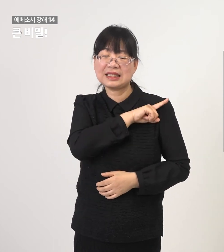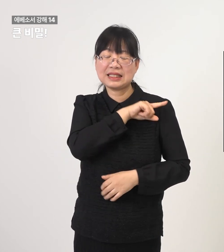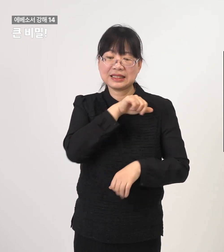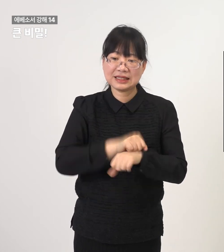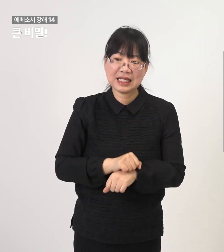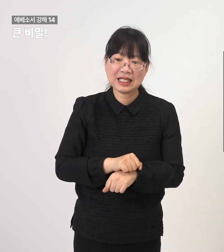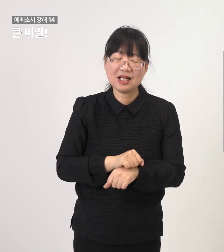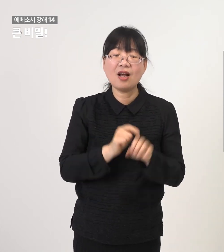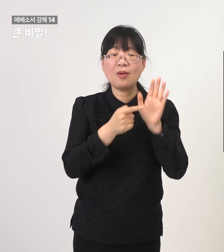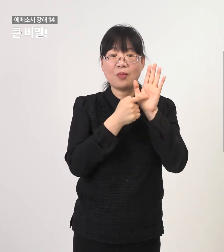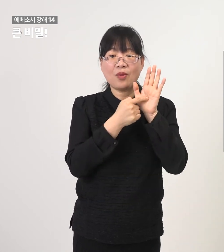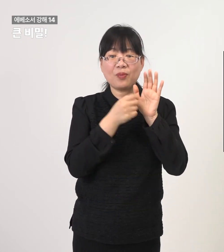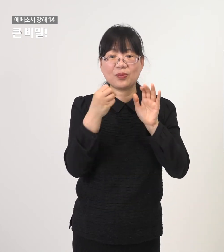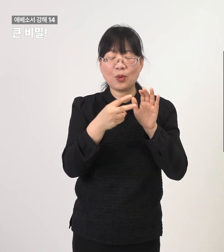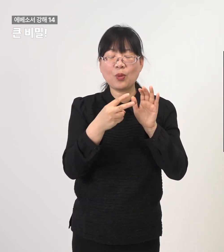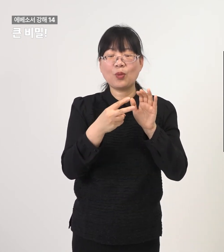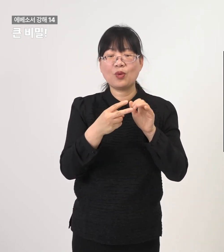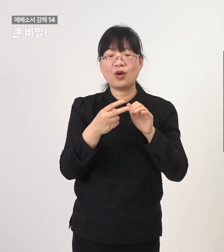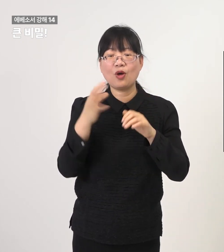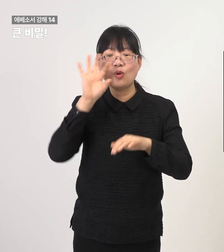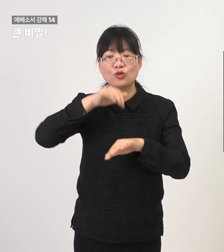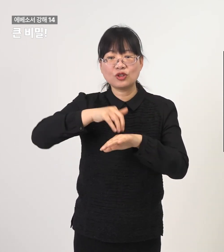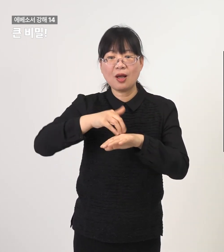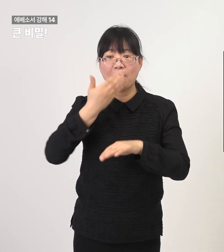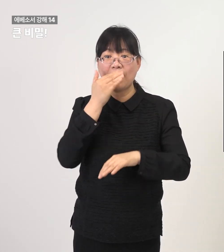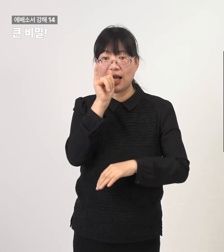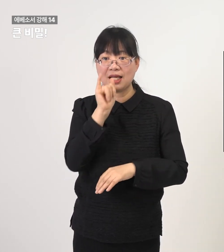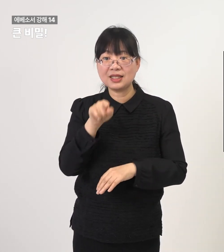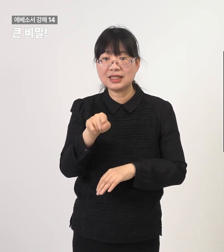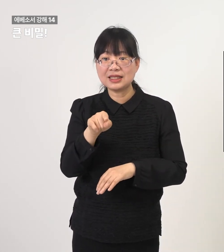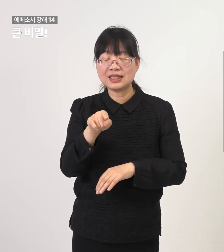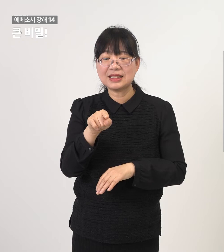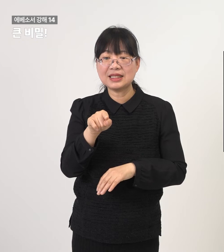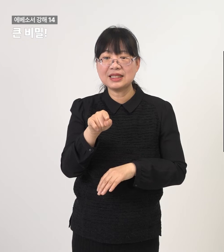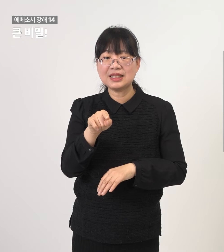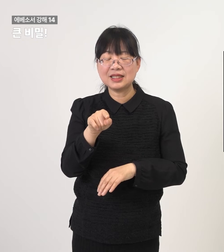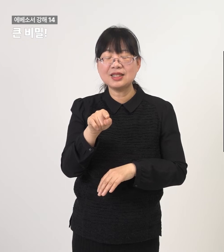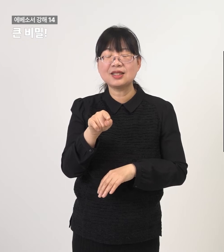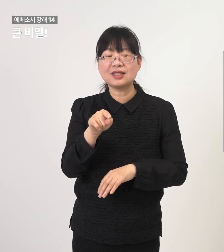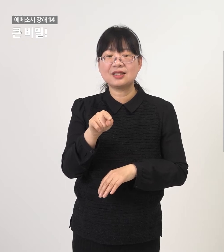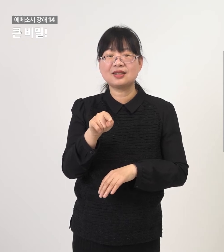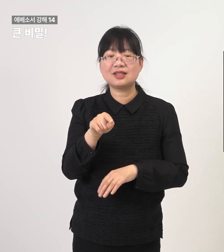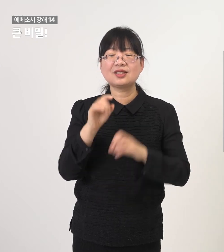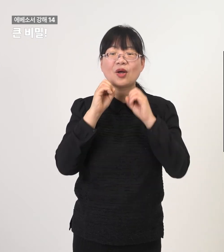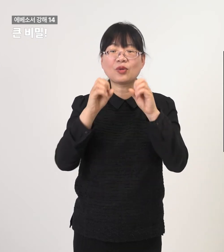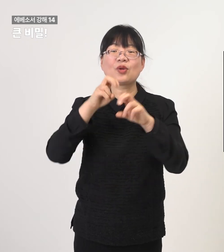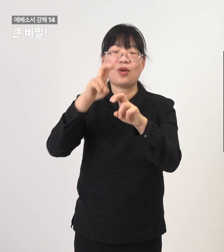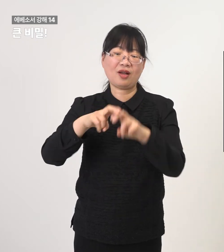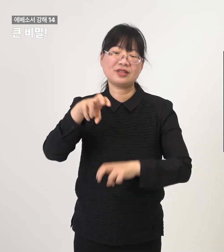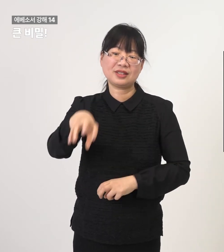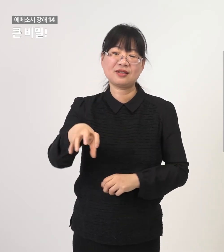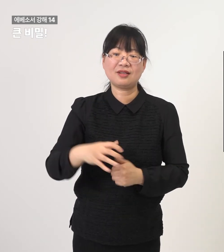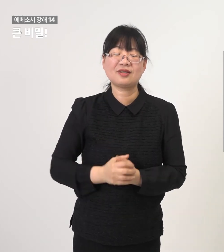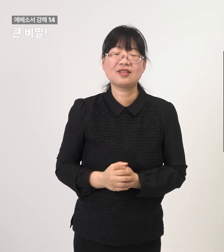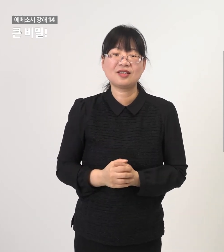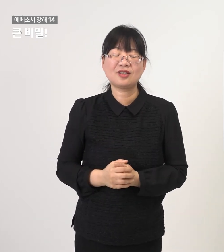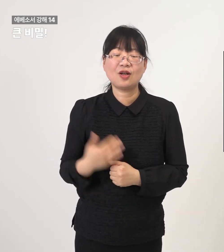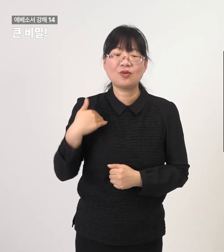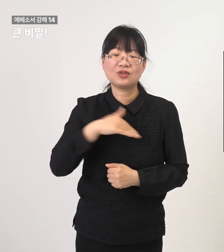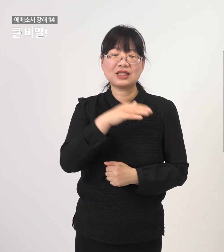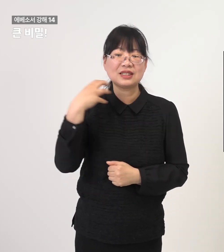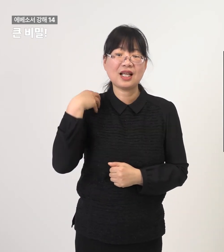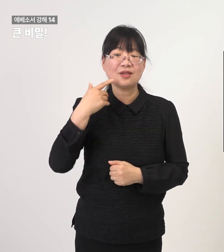잘 표현하고 드러내고 훈련할 수 있는 미셔널 현장이에요. 요즘 우리